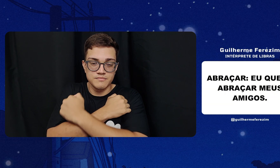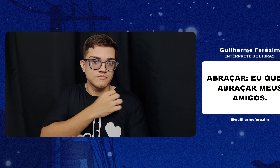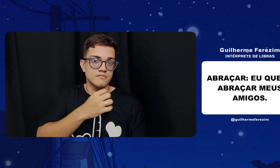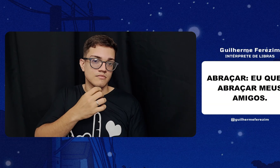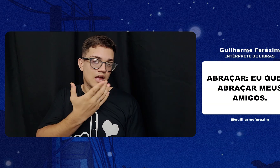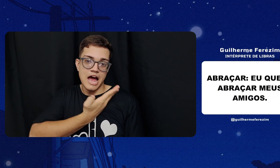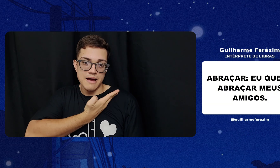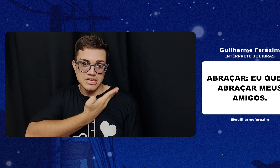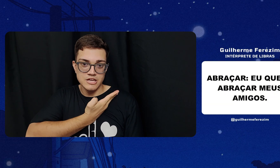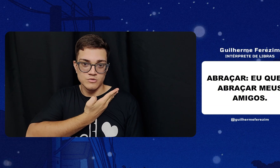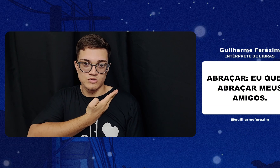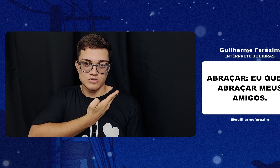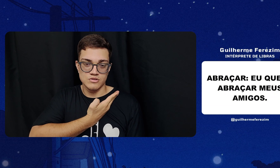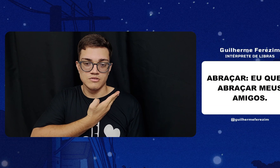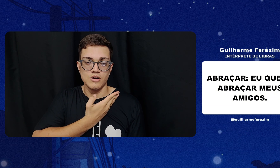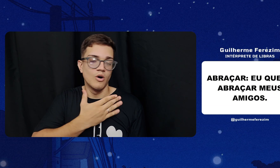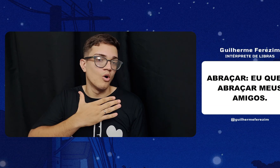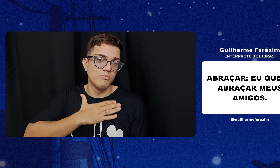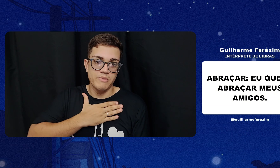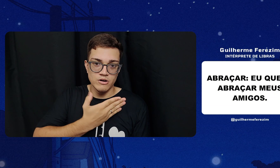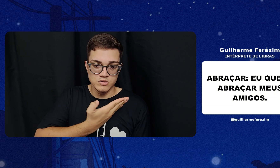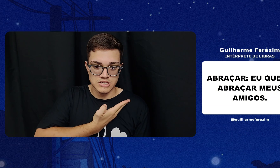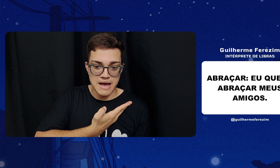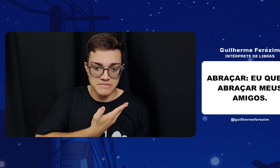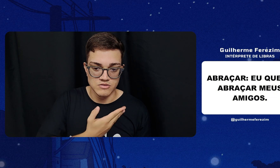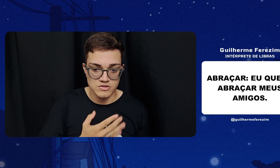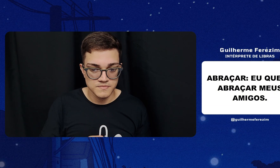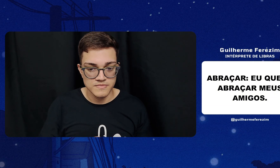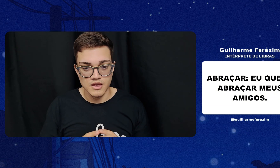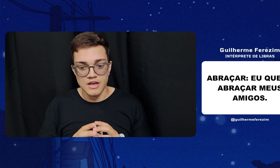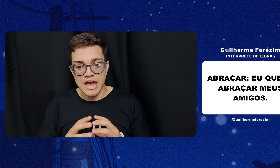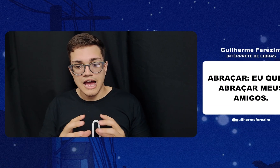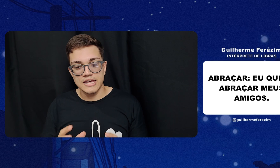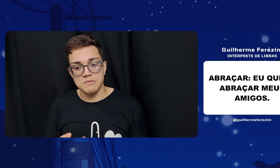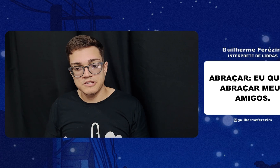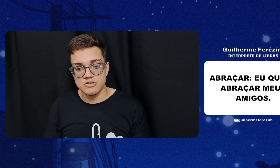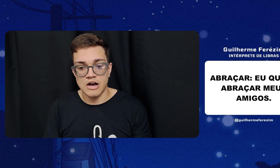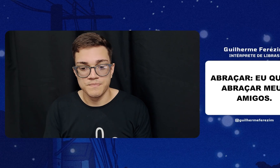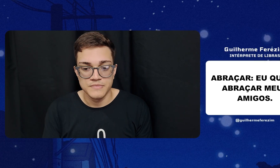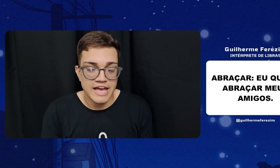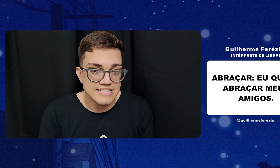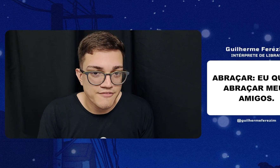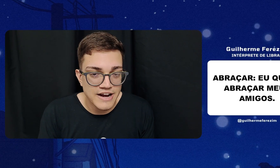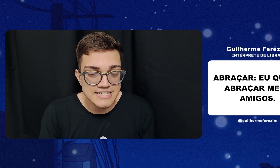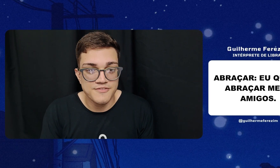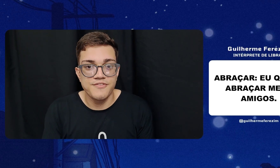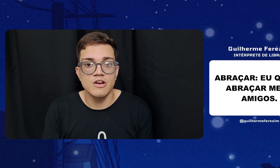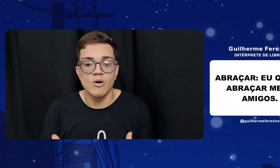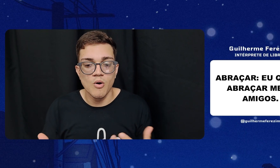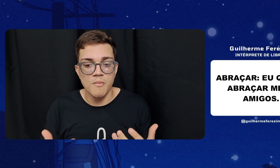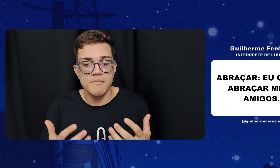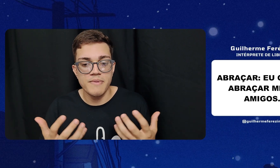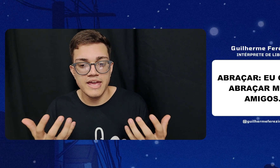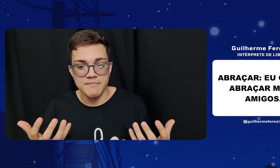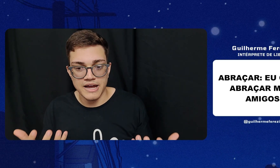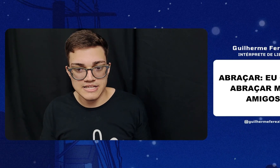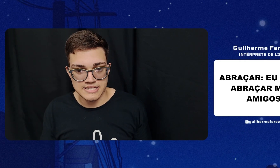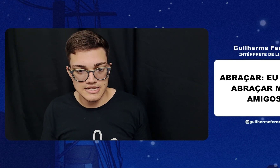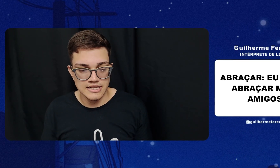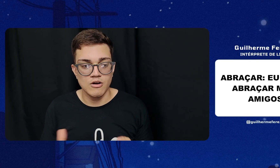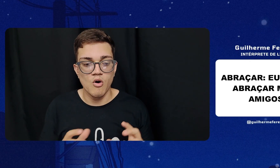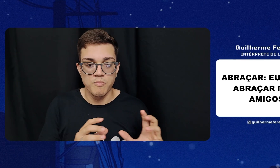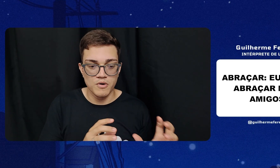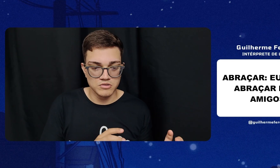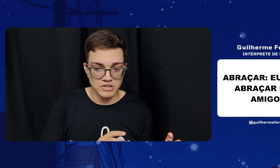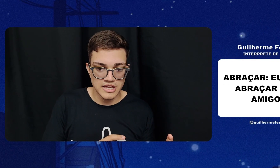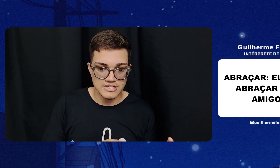abraçar amigos ou meus amigos. Aqui, pessoal, essa frase ficou bem